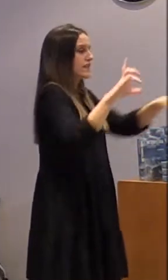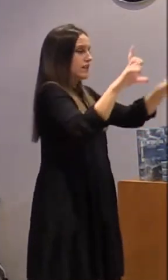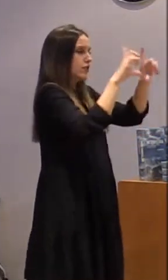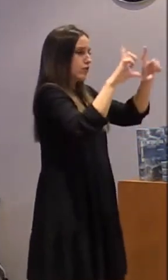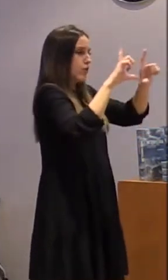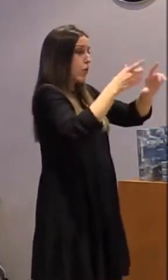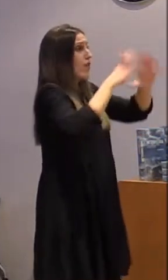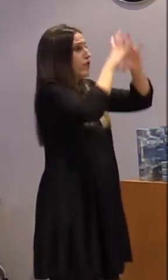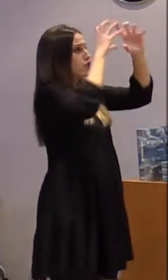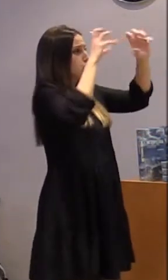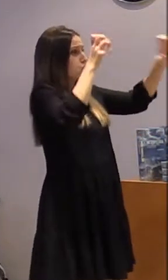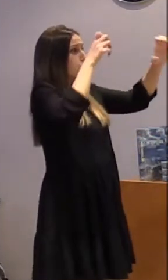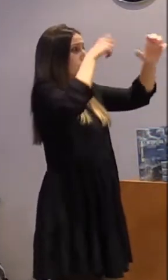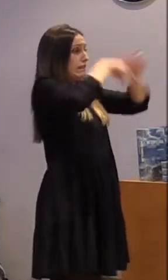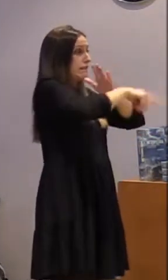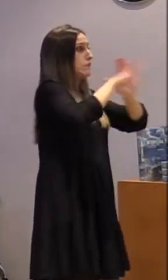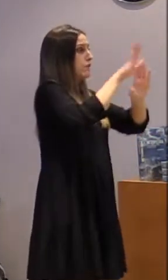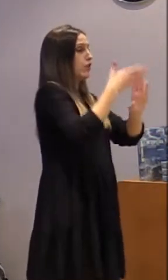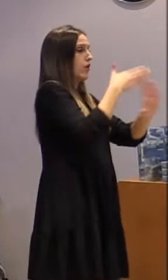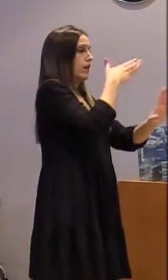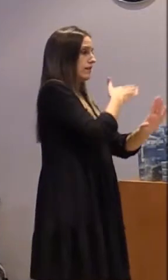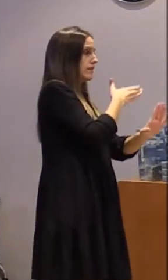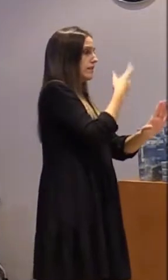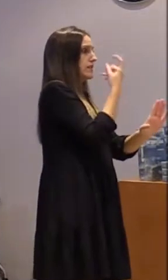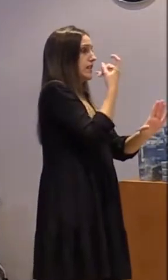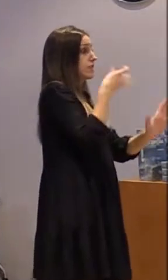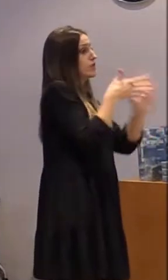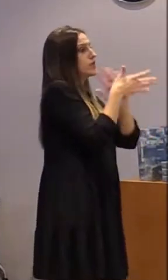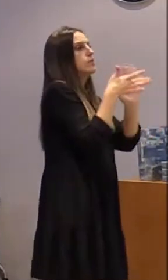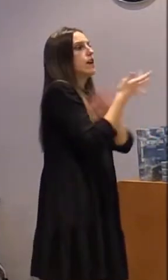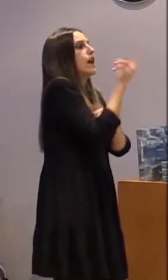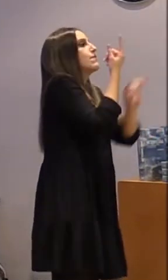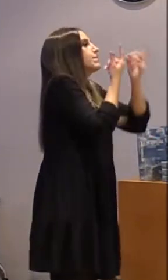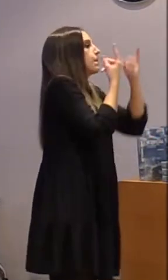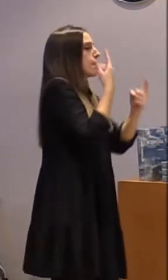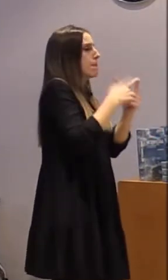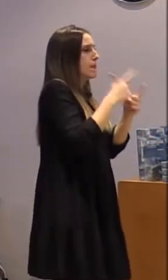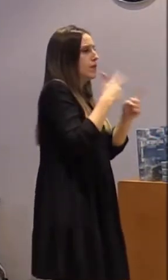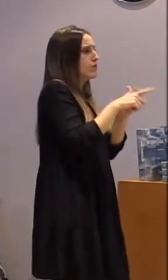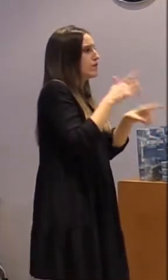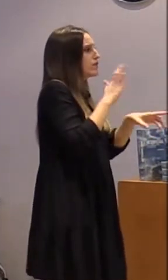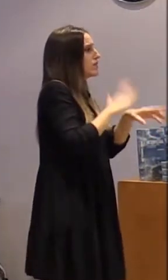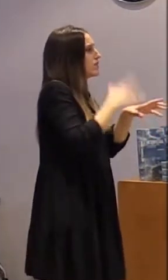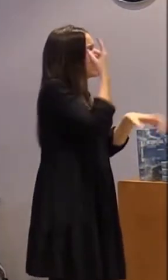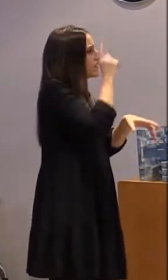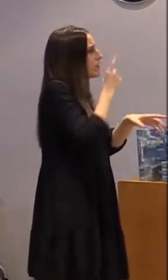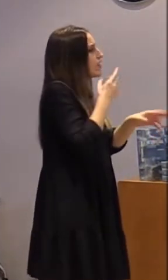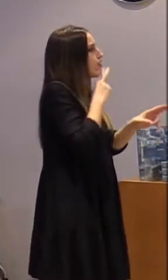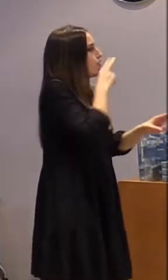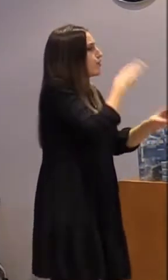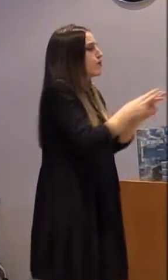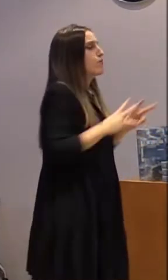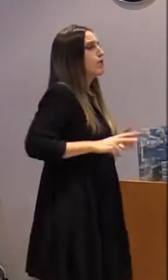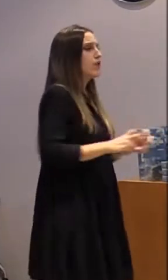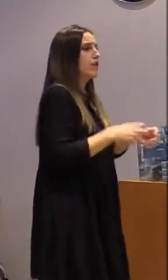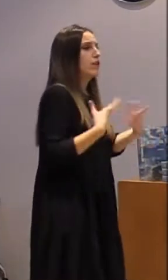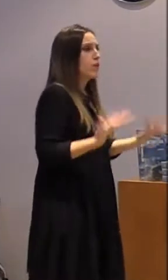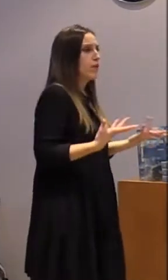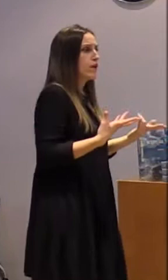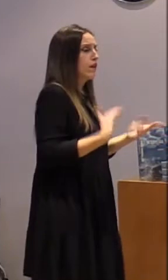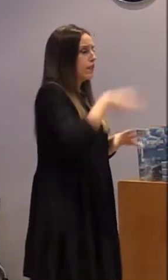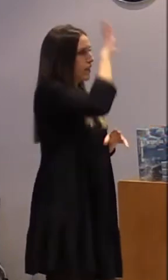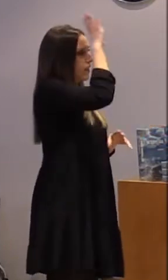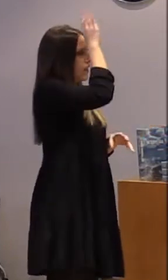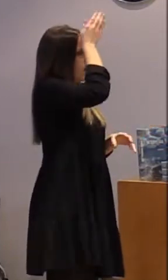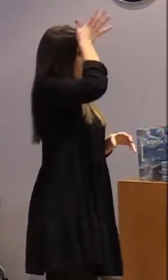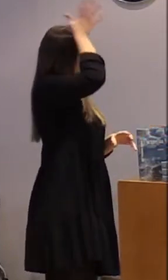las nubes, voy a daros unos breves apuntes o pinceladas sobre el origen de esos nombres originarios en latín que tienen